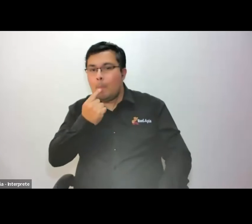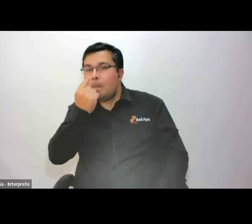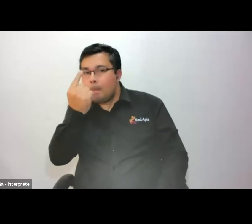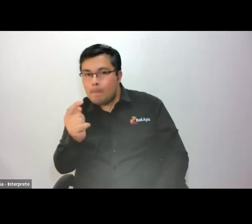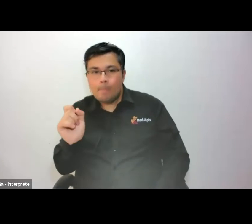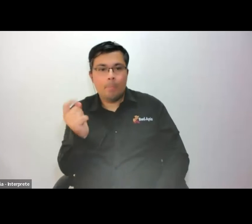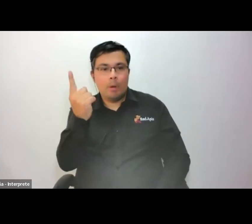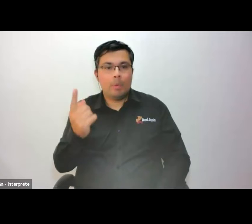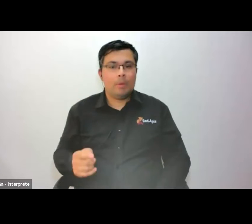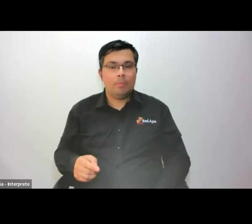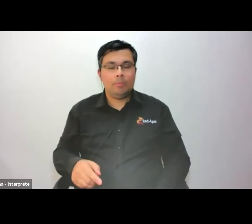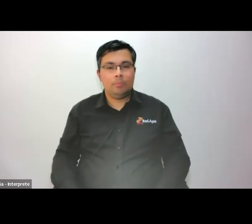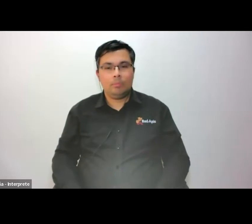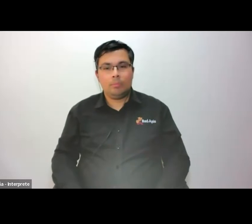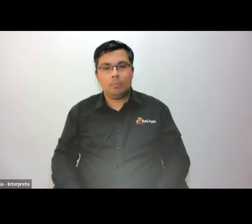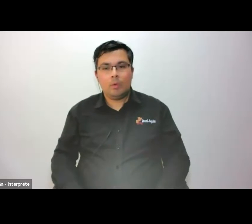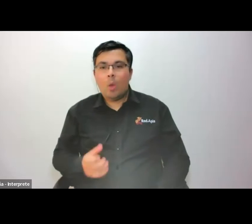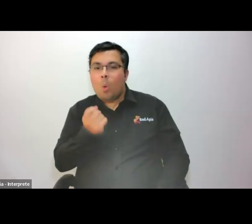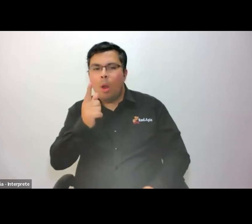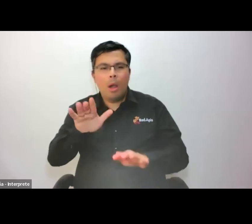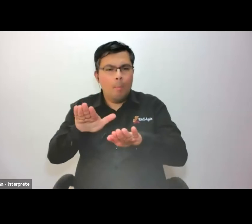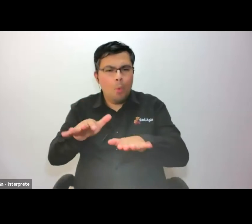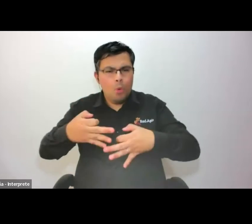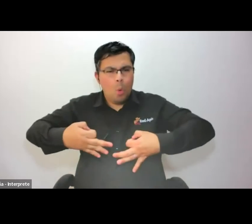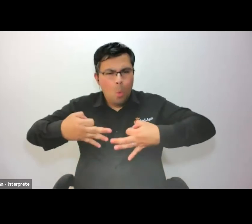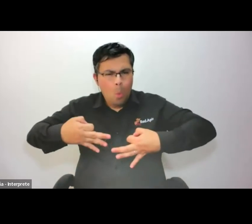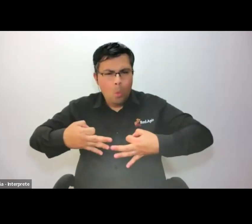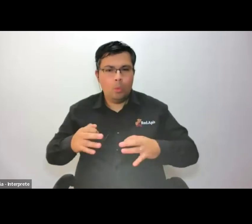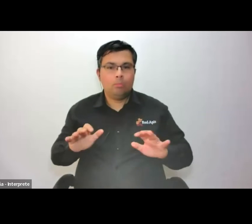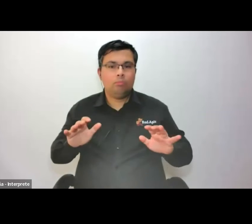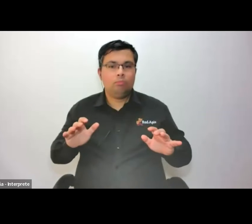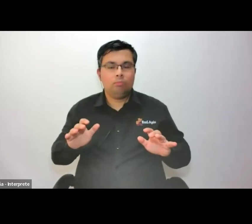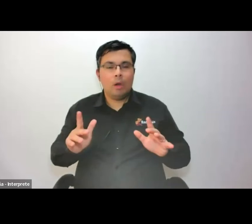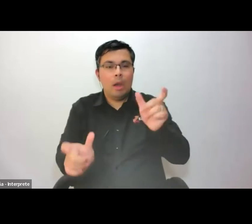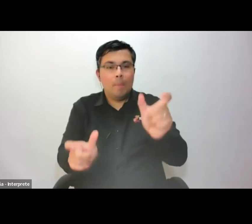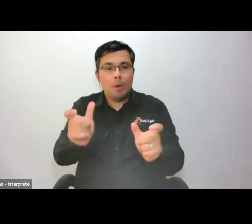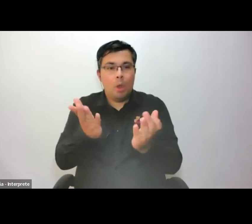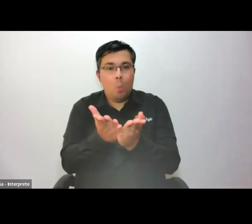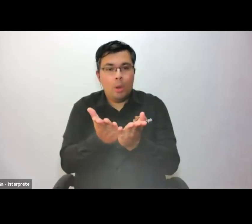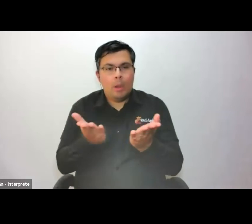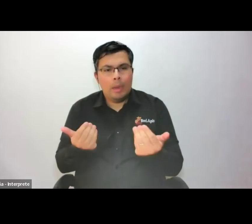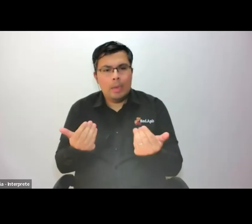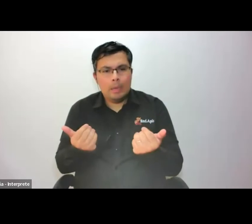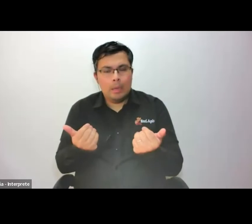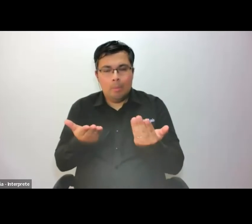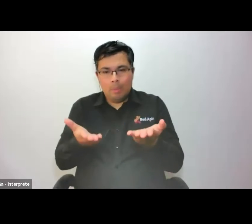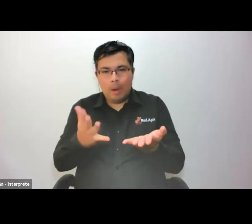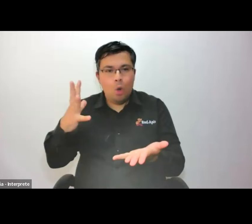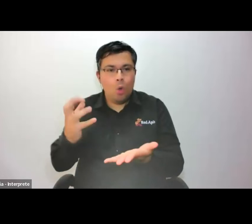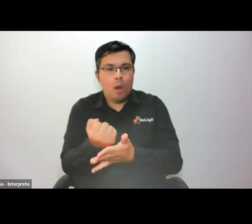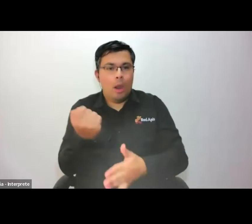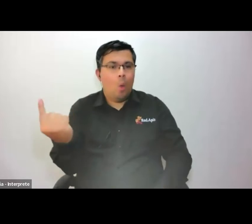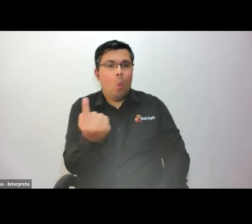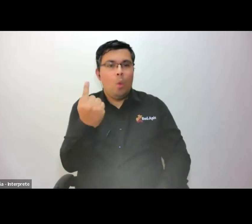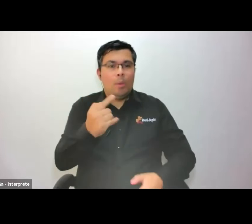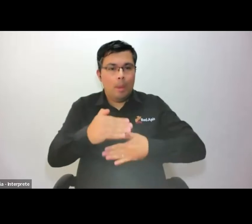apoyo específico podrían requerir las personas autistas para desplegar su autonomía progresiva en el